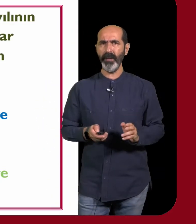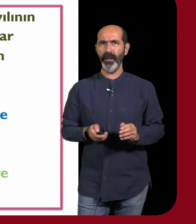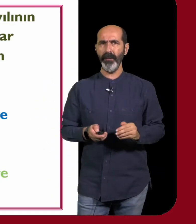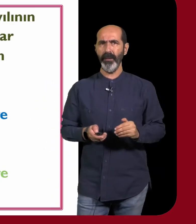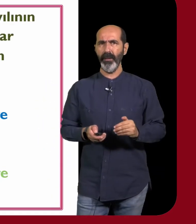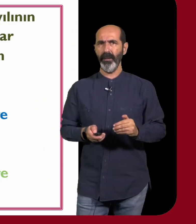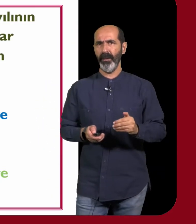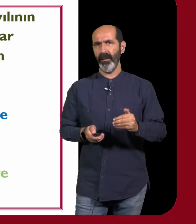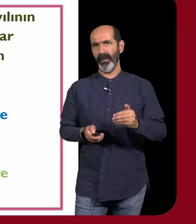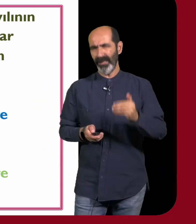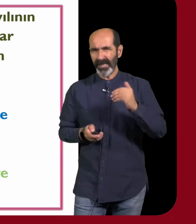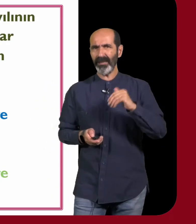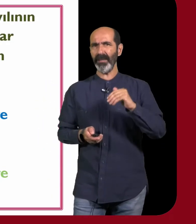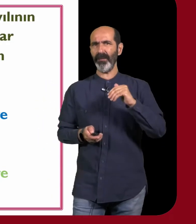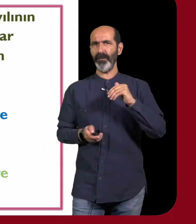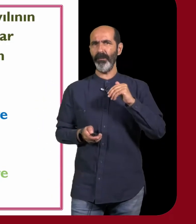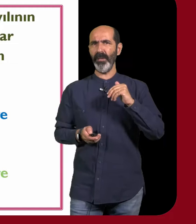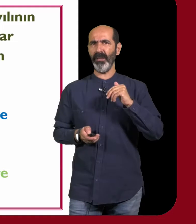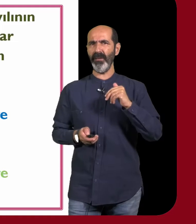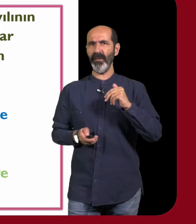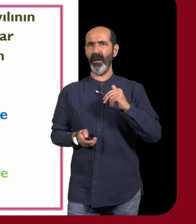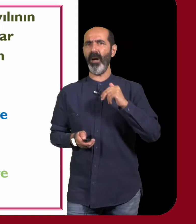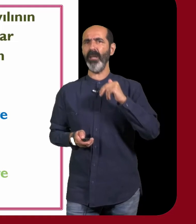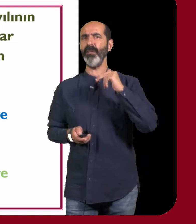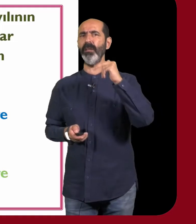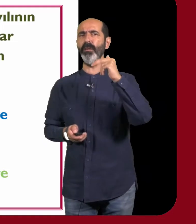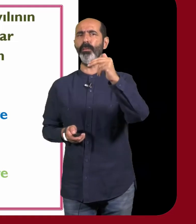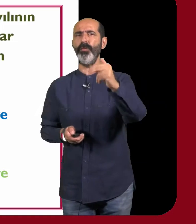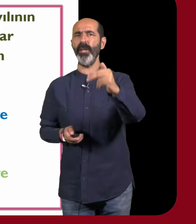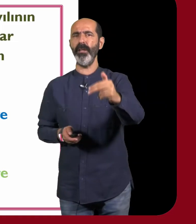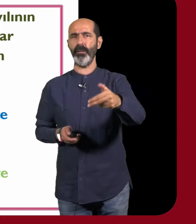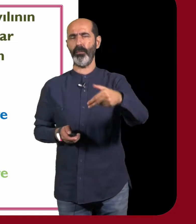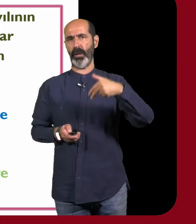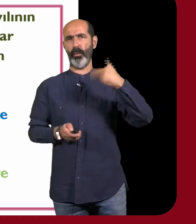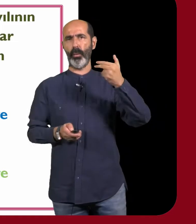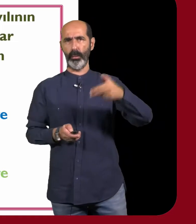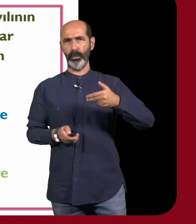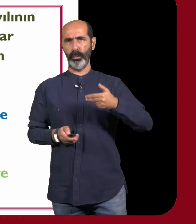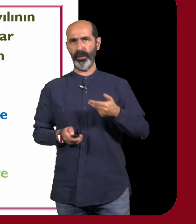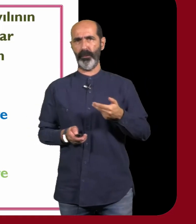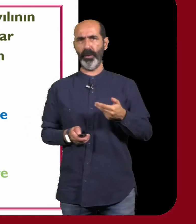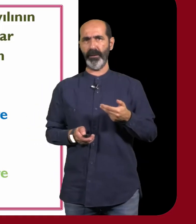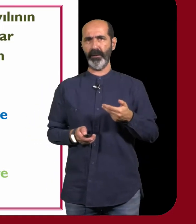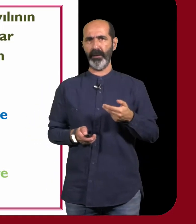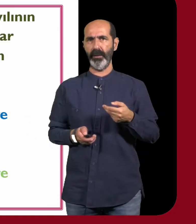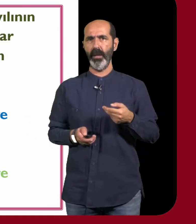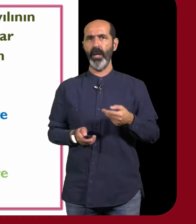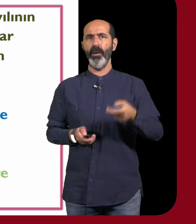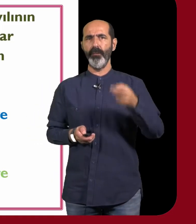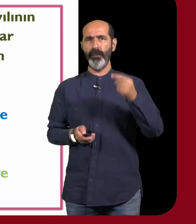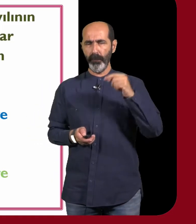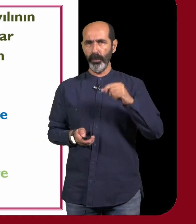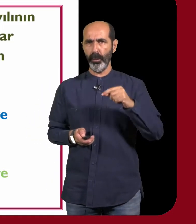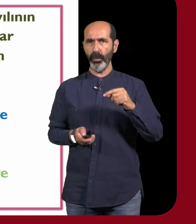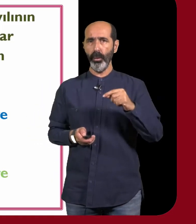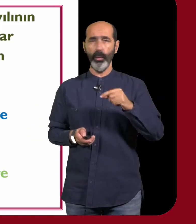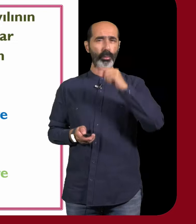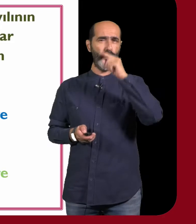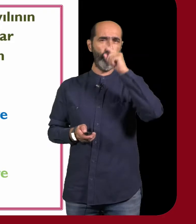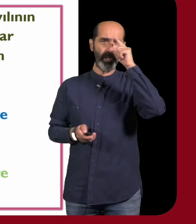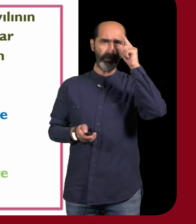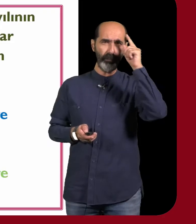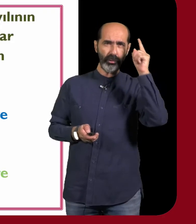Tarihte ilk takvim bilgisi Ay yılı üzerine göre olduğu ifade edilir ve